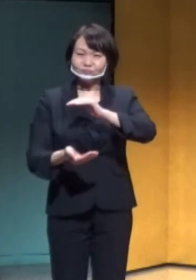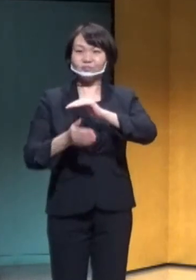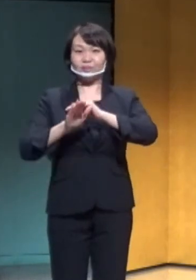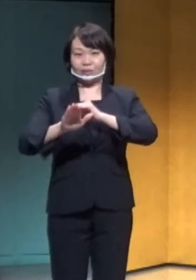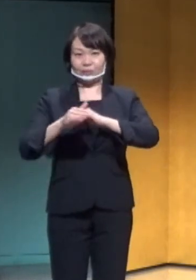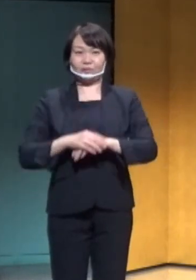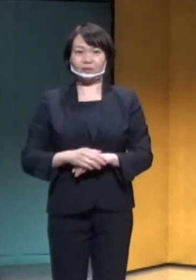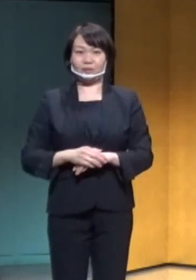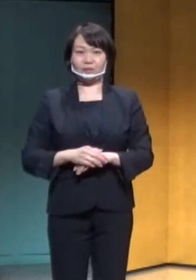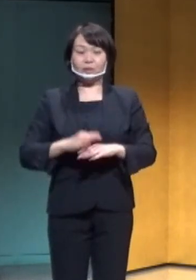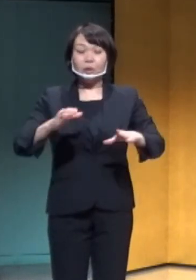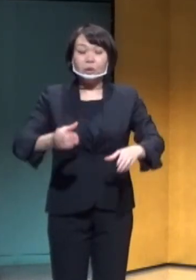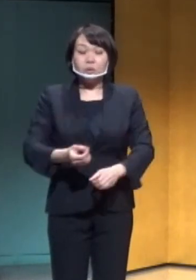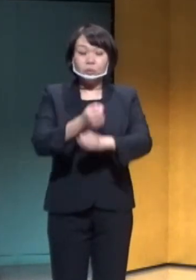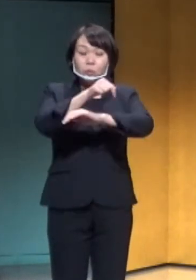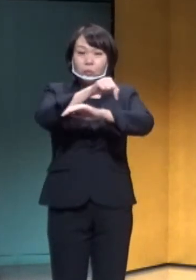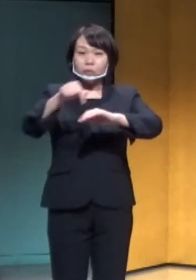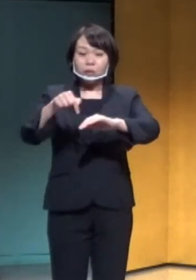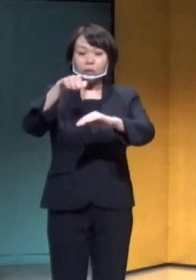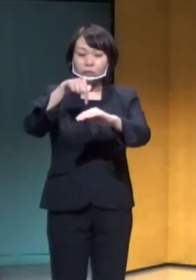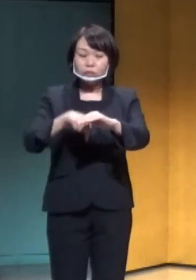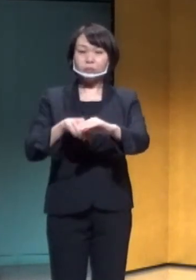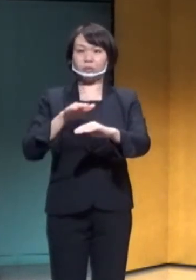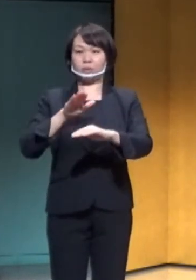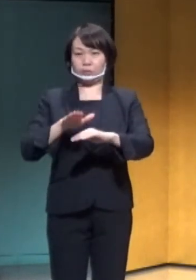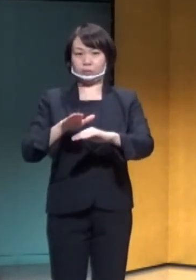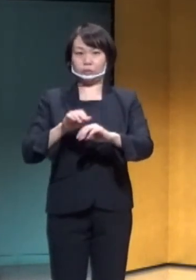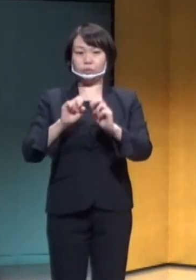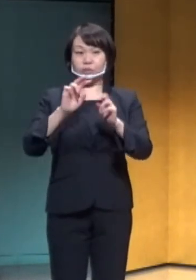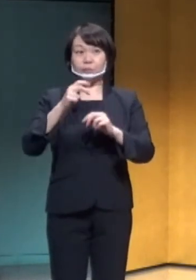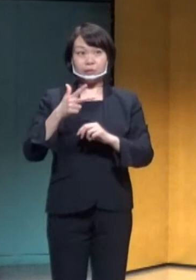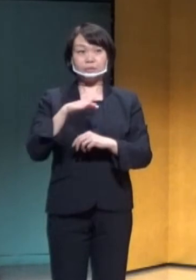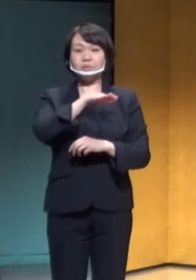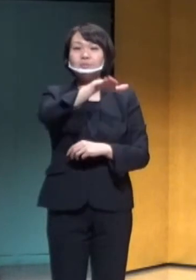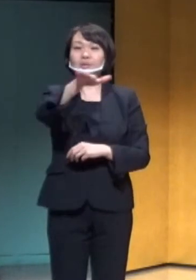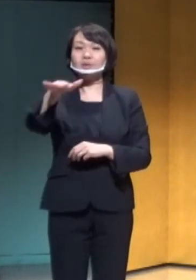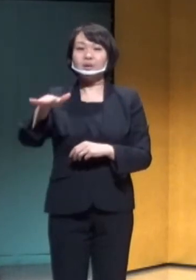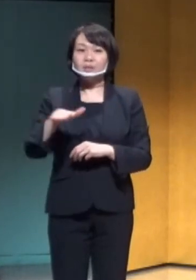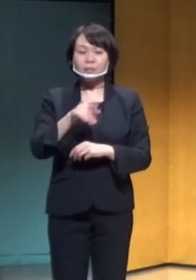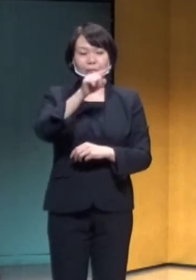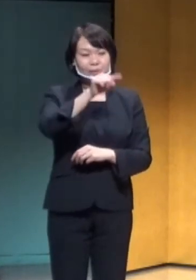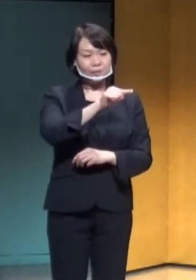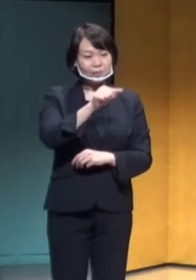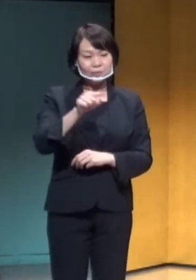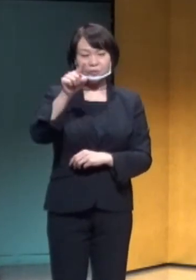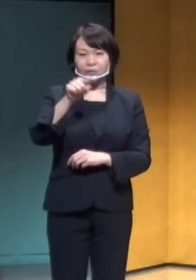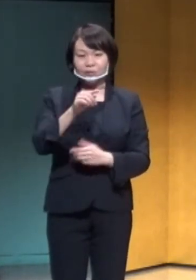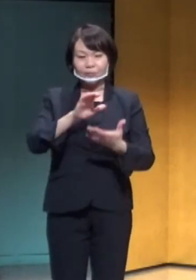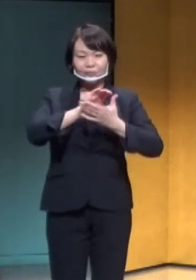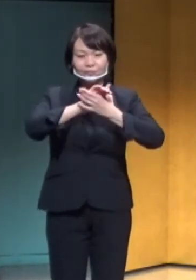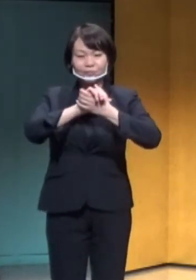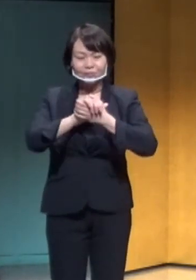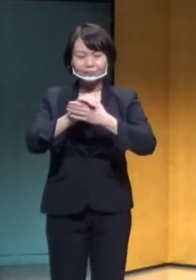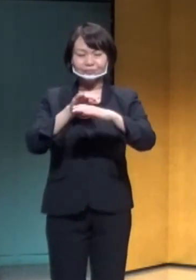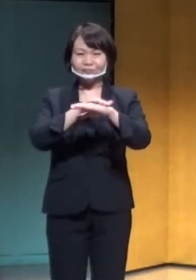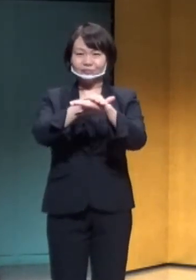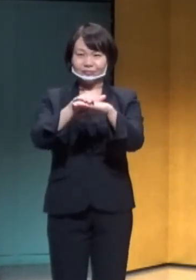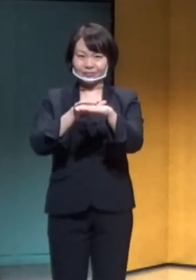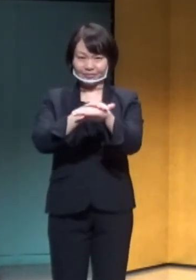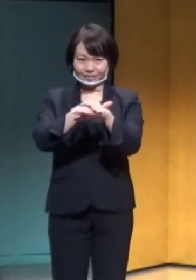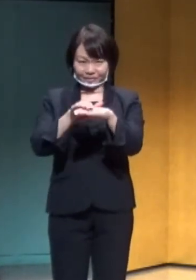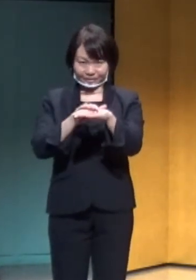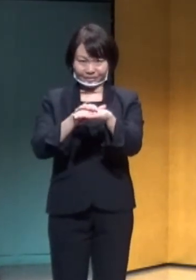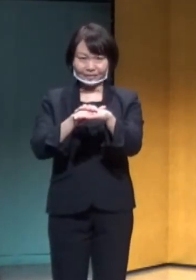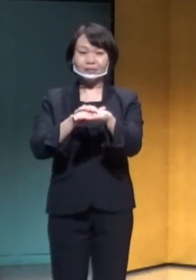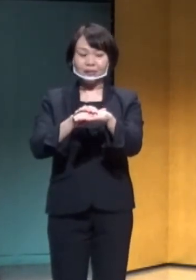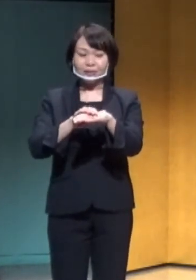合計画にも謳われていますが、富士見市の皆様が人と人とのつながりを大切にされ、出場